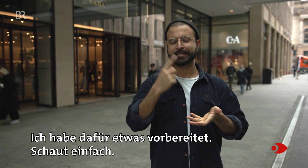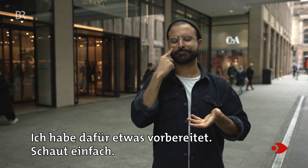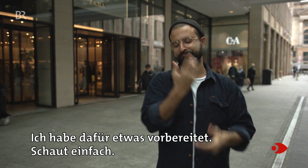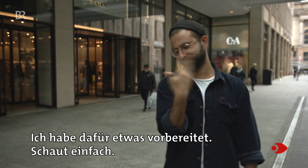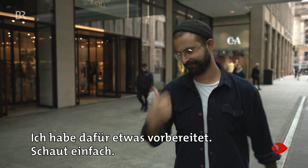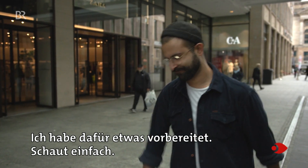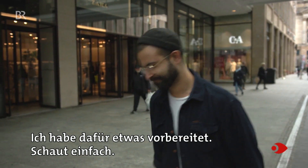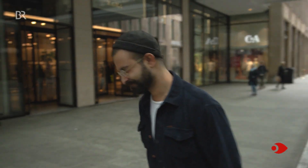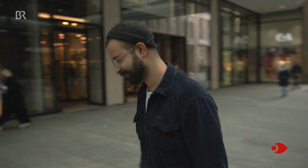vorbereitet. Schaut einfach.